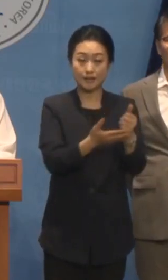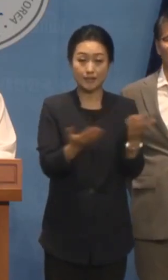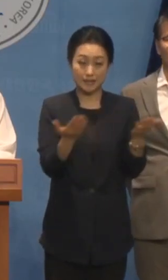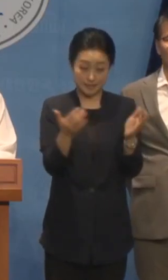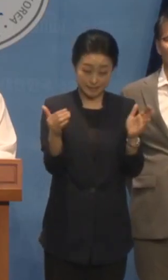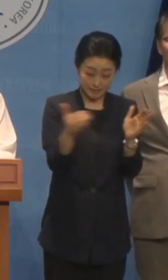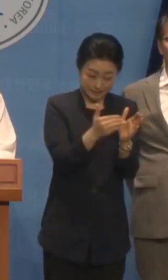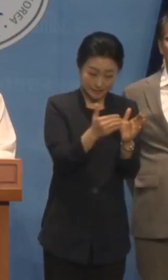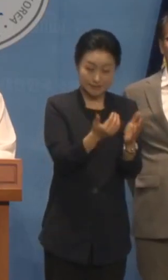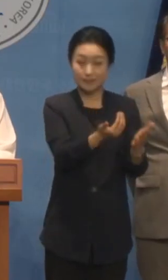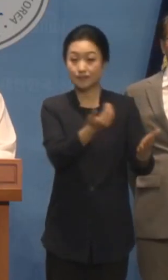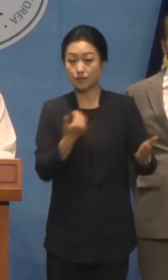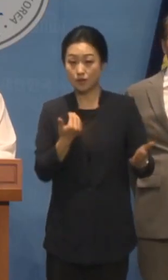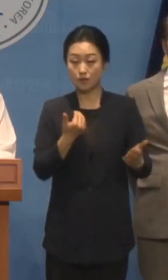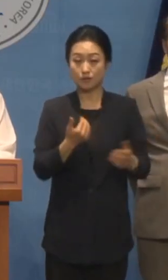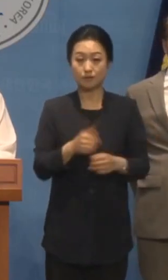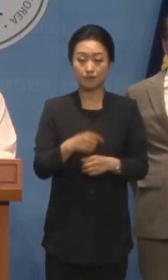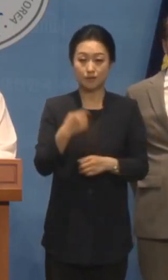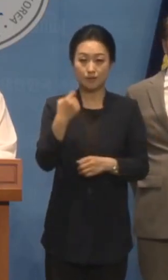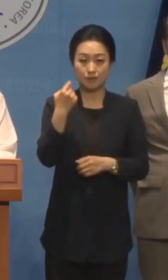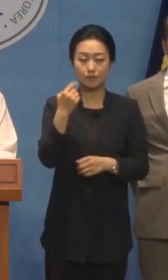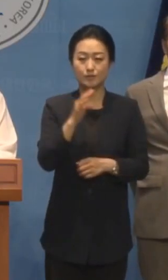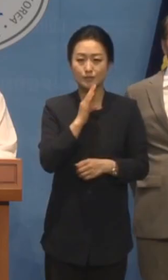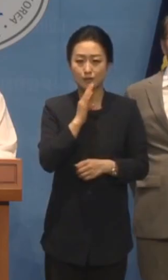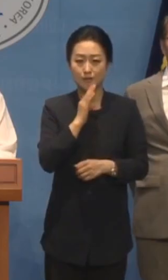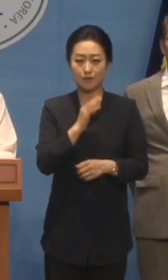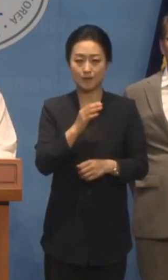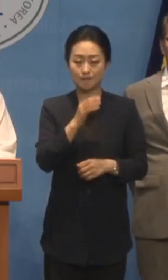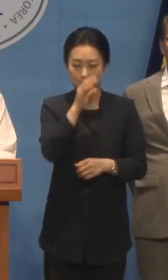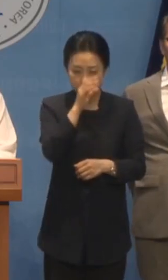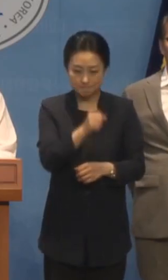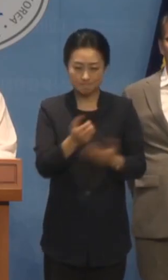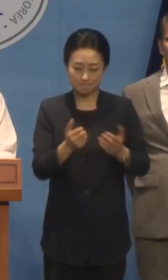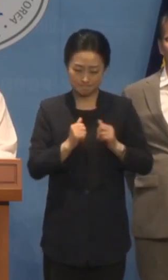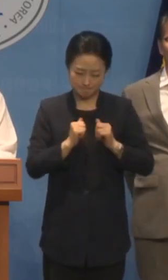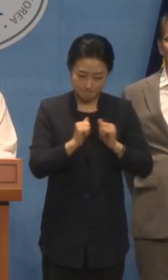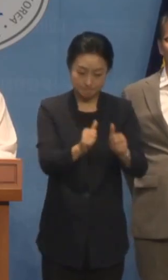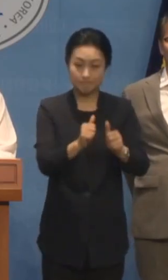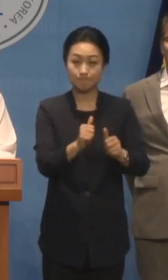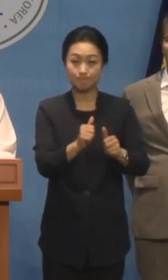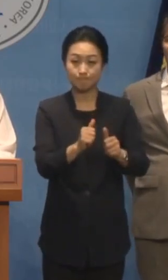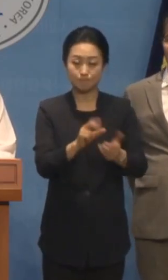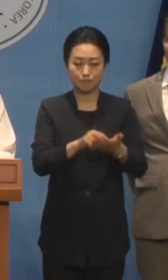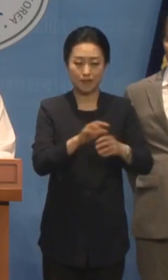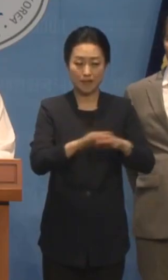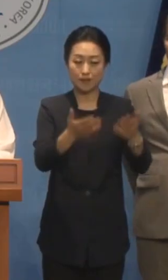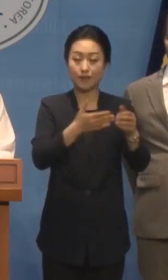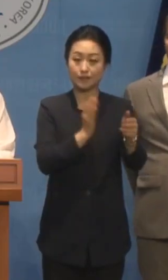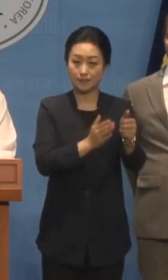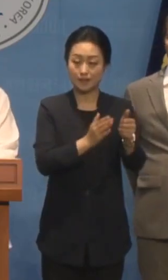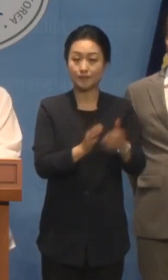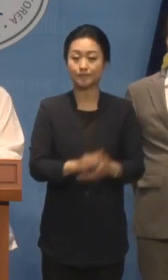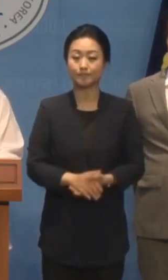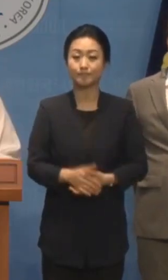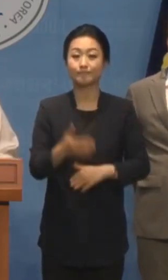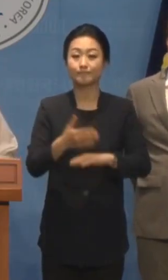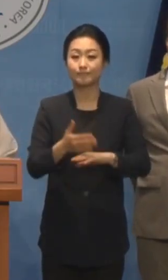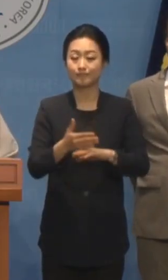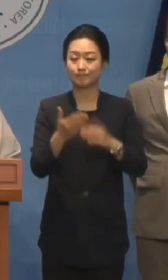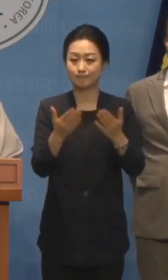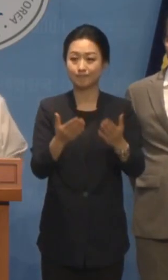앞두고 부디 오명을 싣고 유종의 미를 거두어주길 바란다. 2023년 6월 27일 서울의 소리